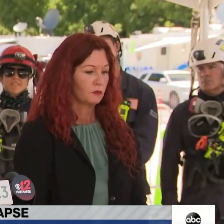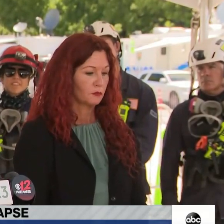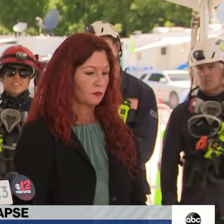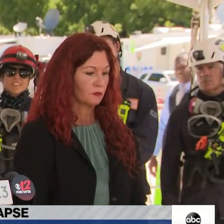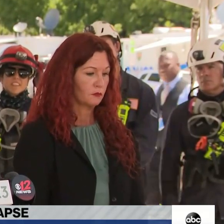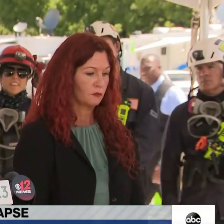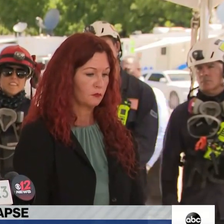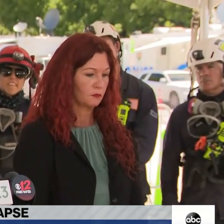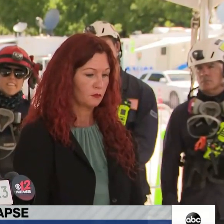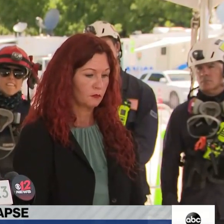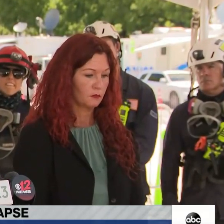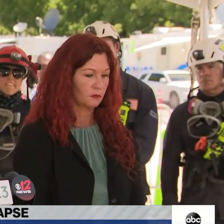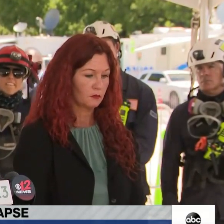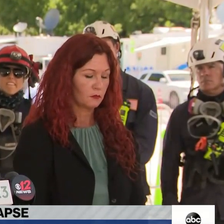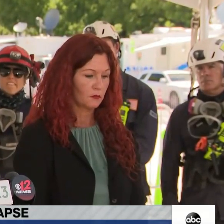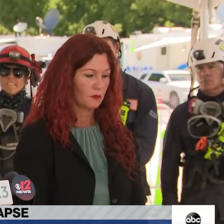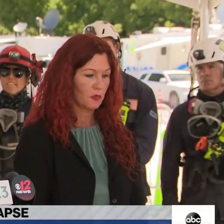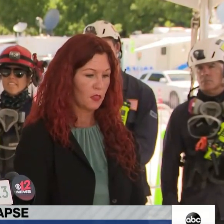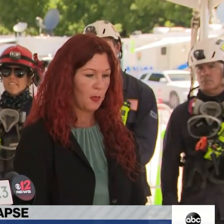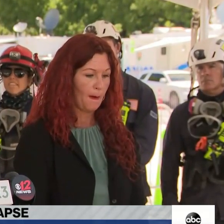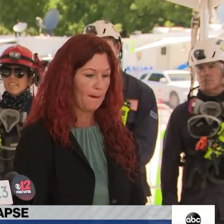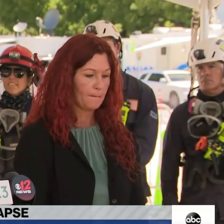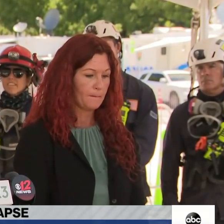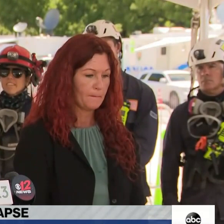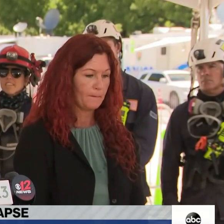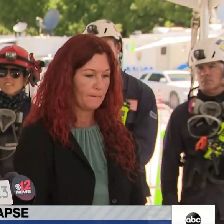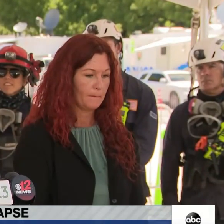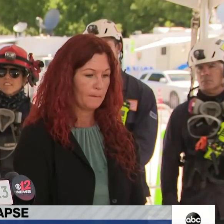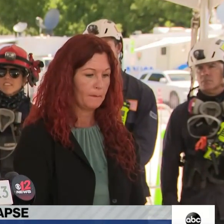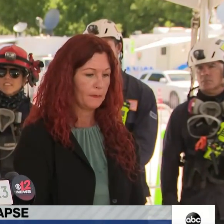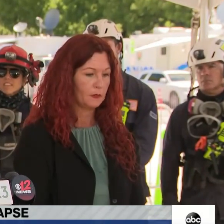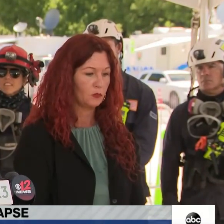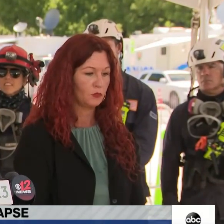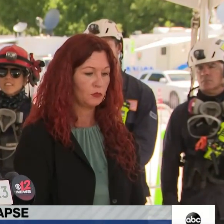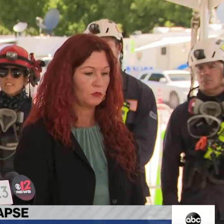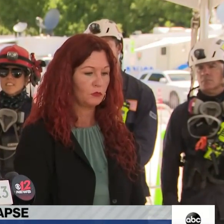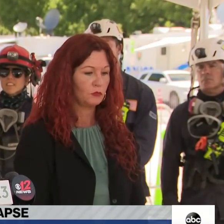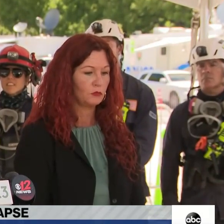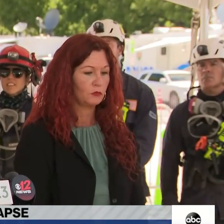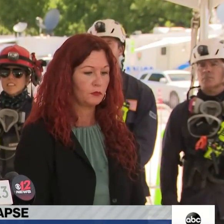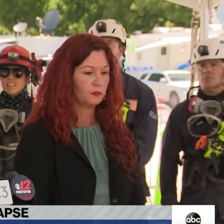queremos recordar de las calles que van a estar cerradas y los puntos de reviso de seguridad.